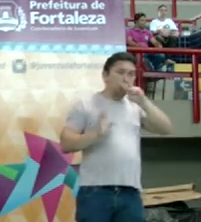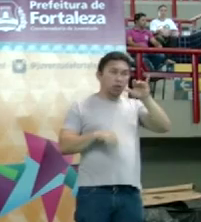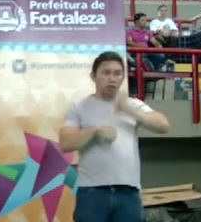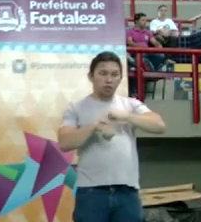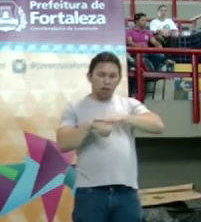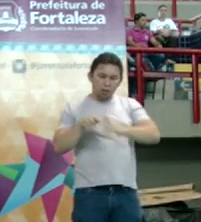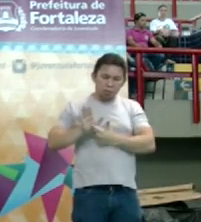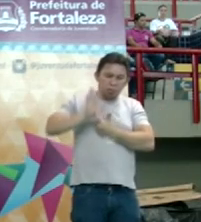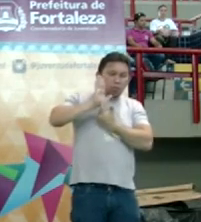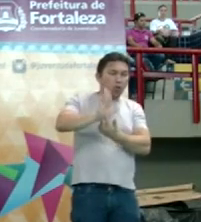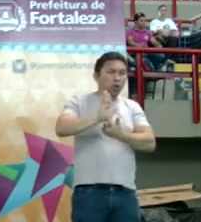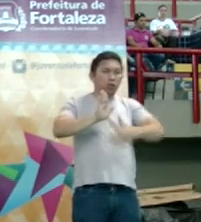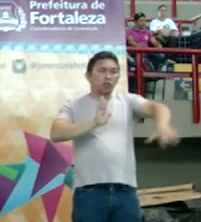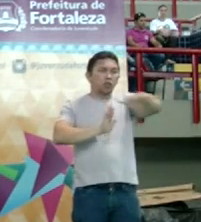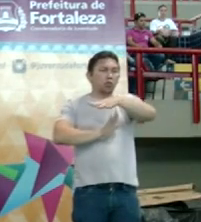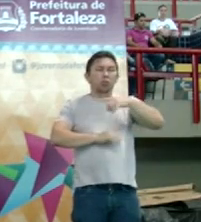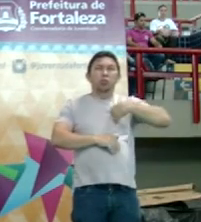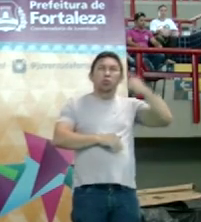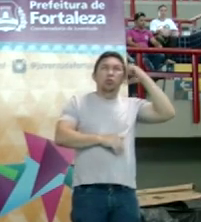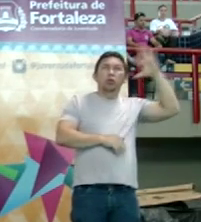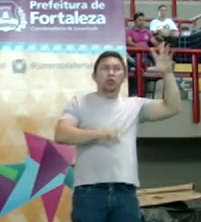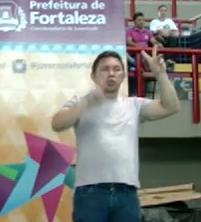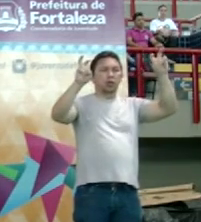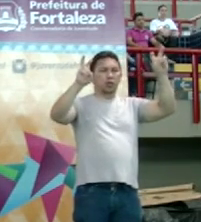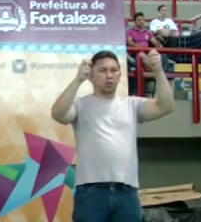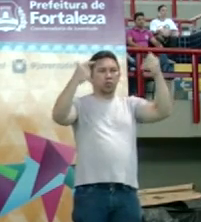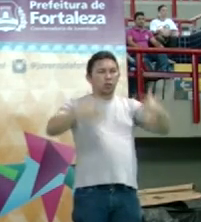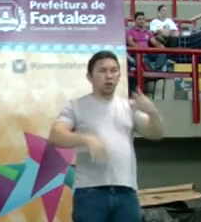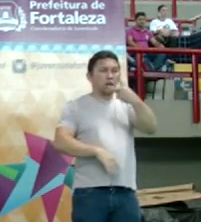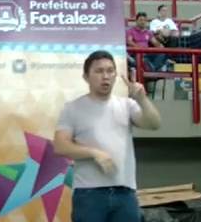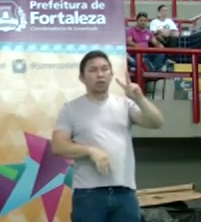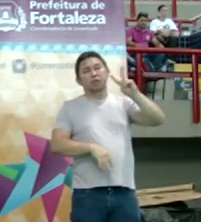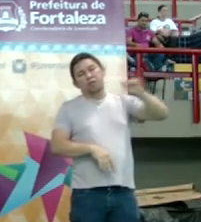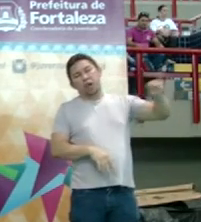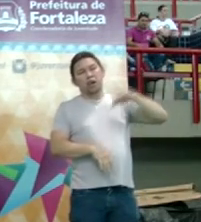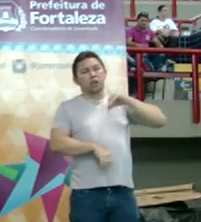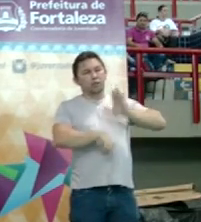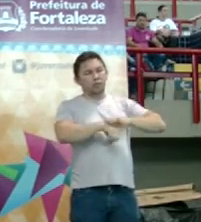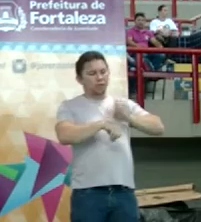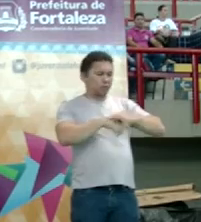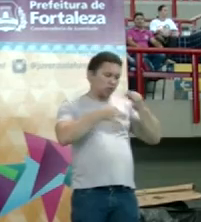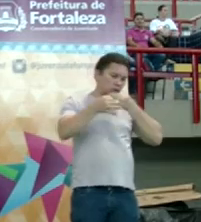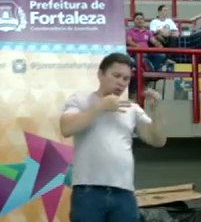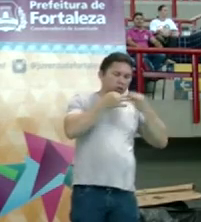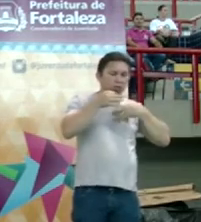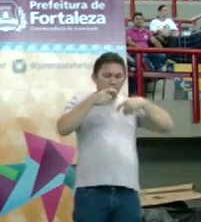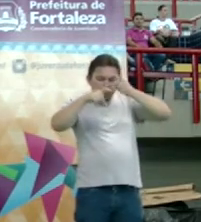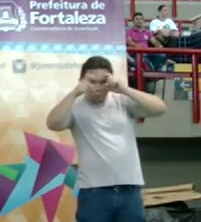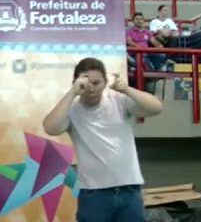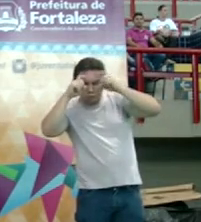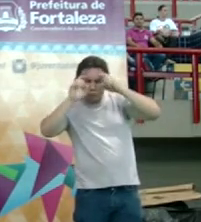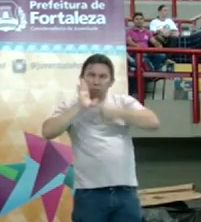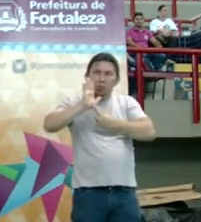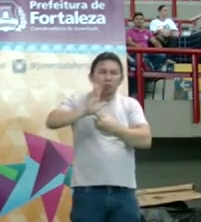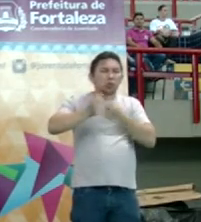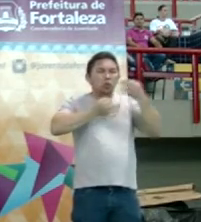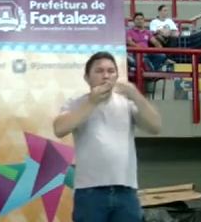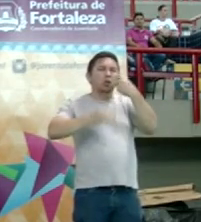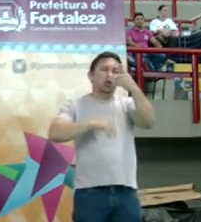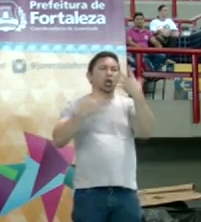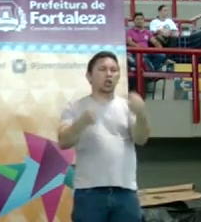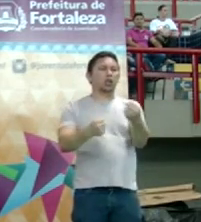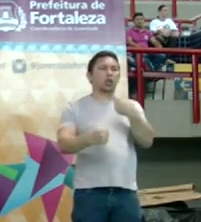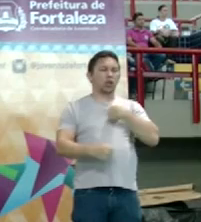vai mostrar para o leitor o que você pensa sobre isso. E você vai argumentar para convencê-lo de que você está